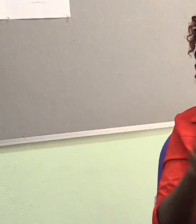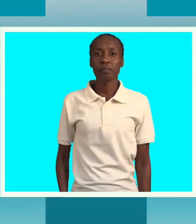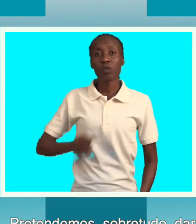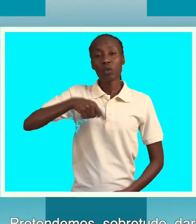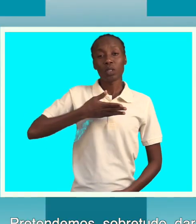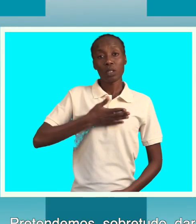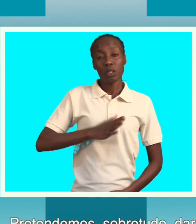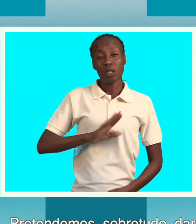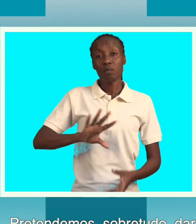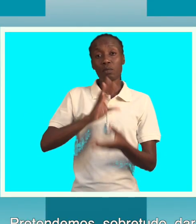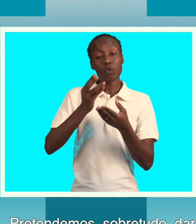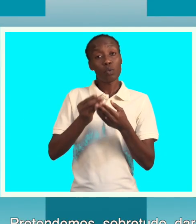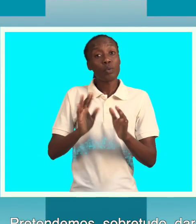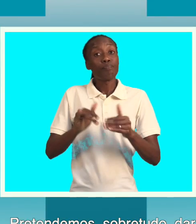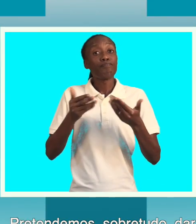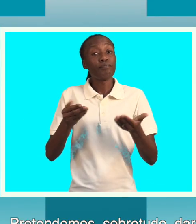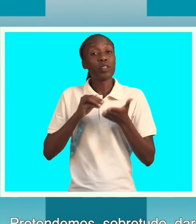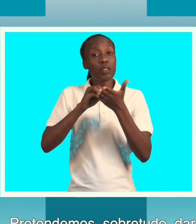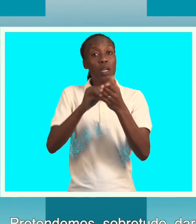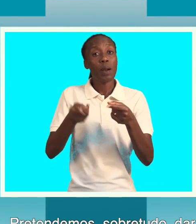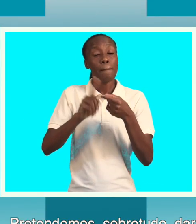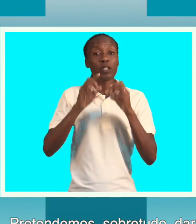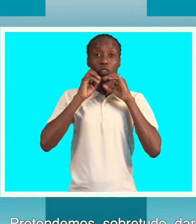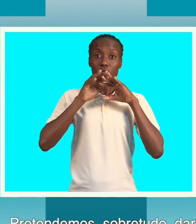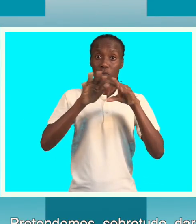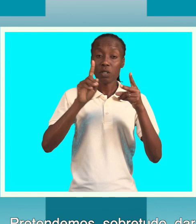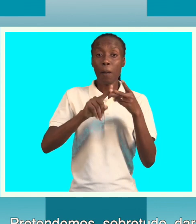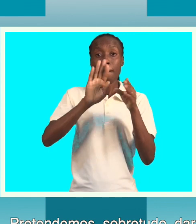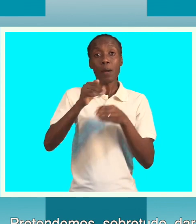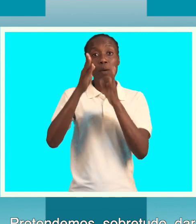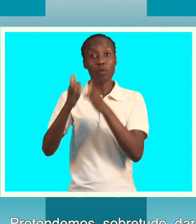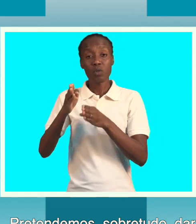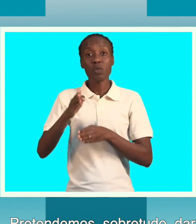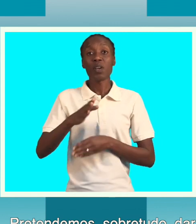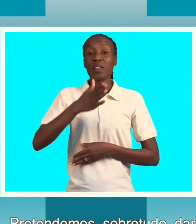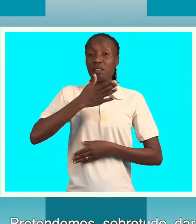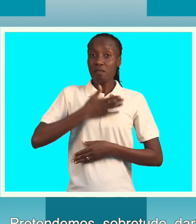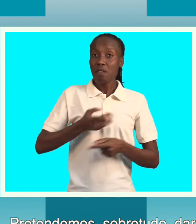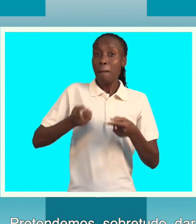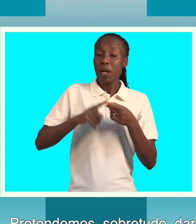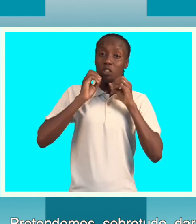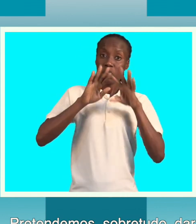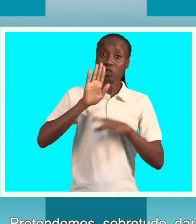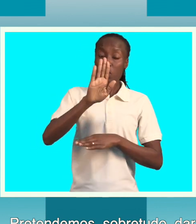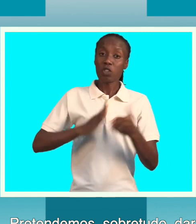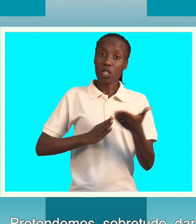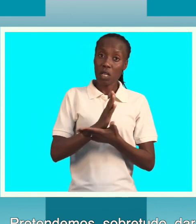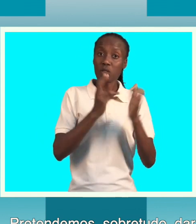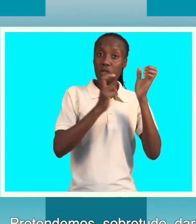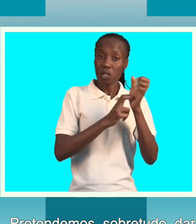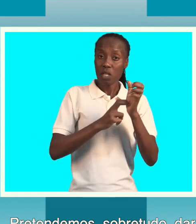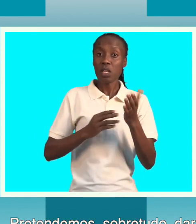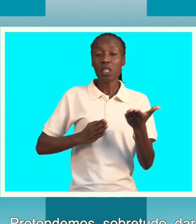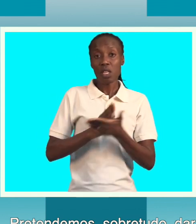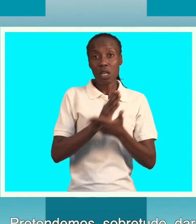Nós pretendemos, sobretudo, dar mais informação, para que pessoas tenham mais informação sobre os seus direitos sexuais e